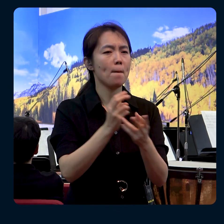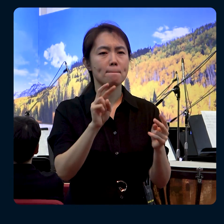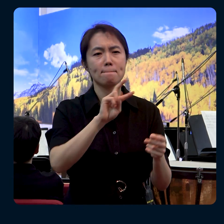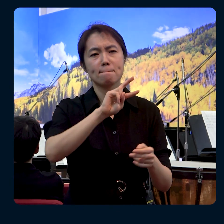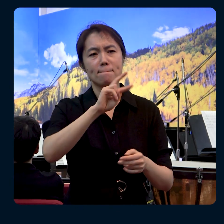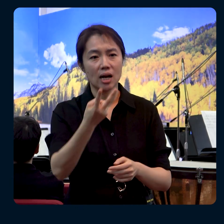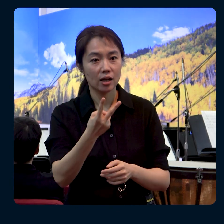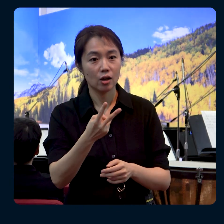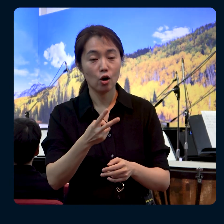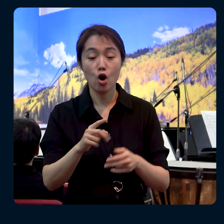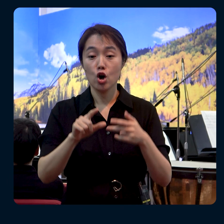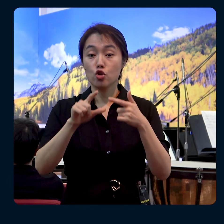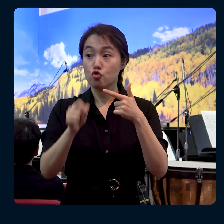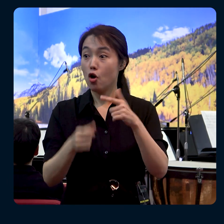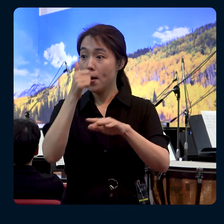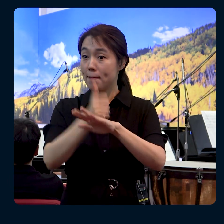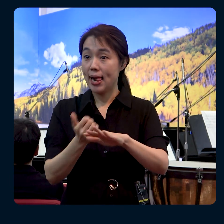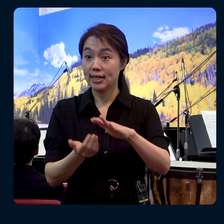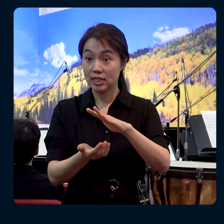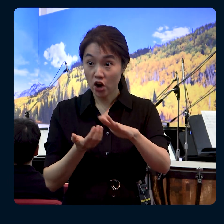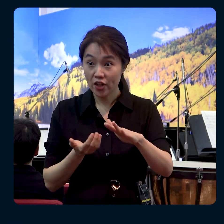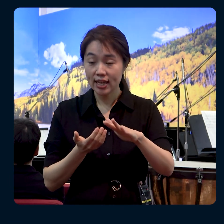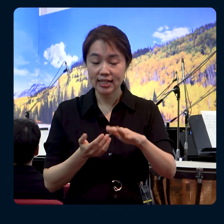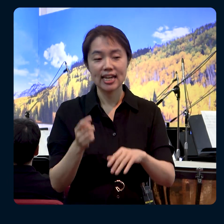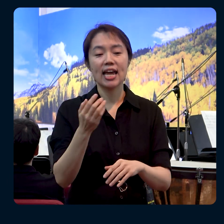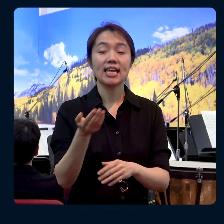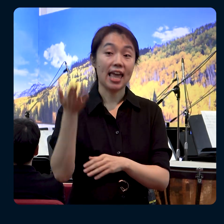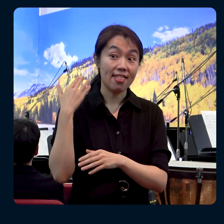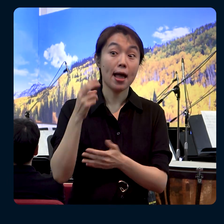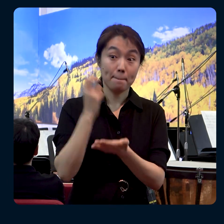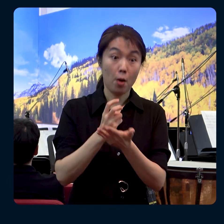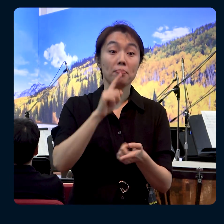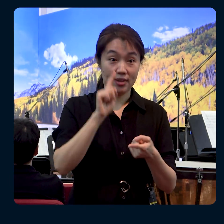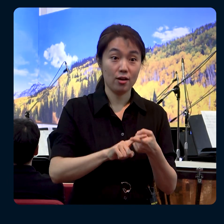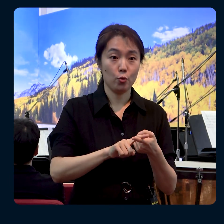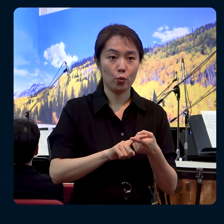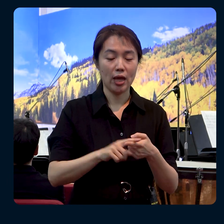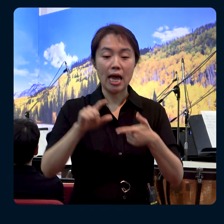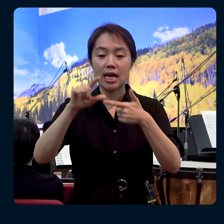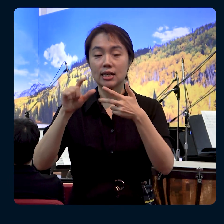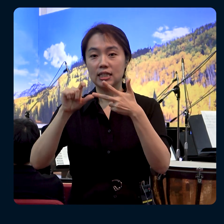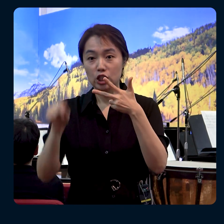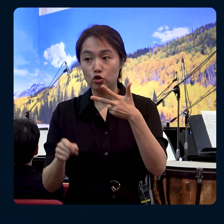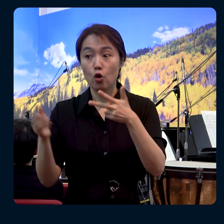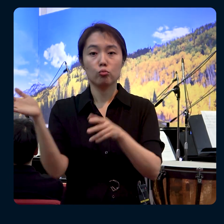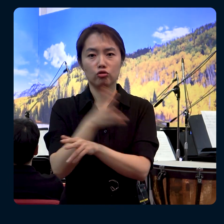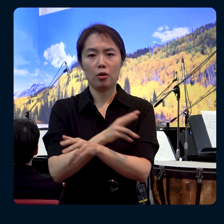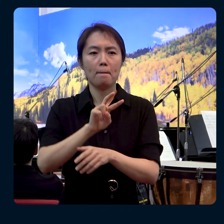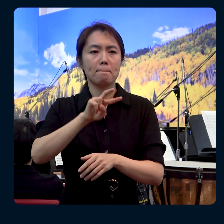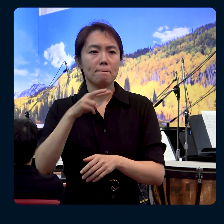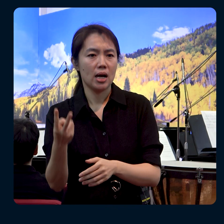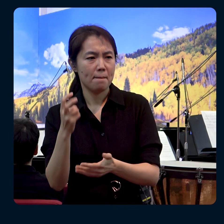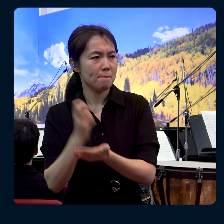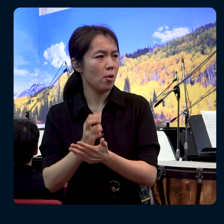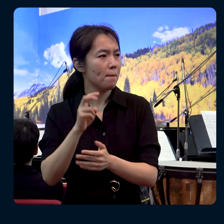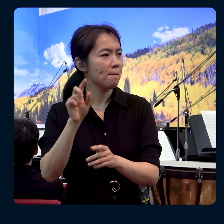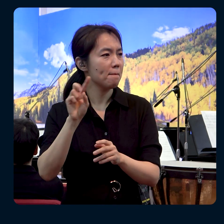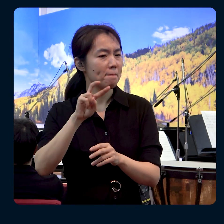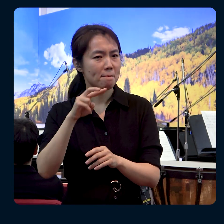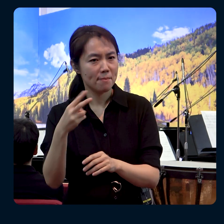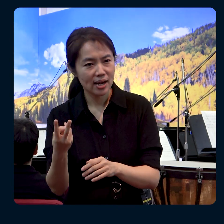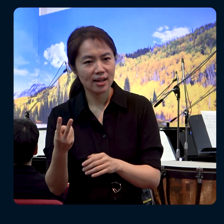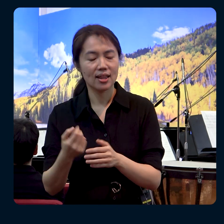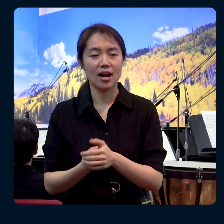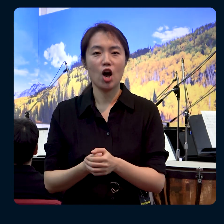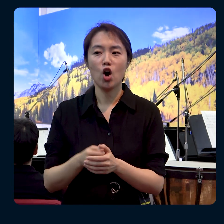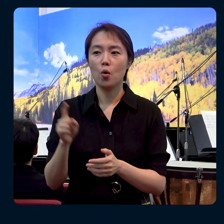바뀌어가지고 6월 말까지는 현재법, 이전법으로, 그리고 6월 말 이후부터는 새로운 법으로 적용하는데 어떤